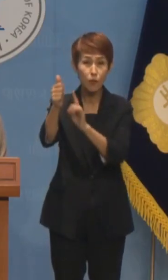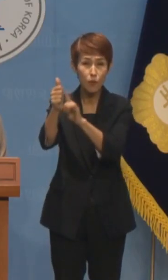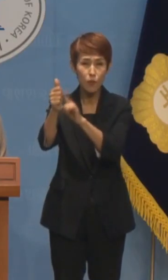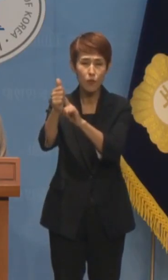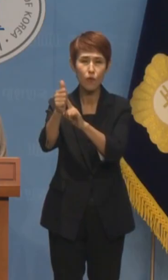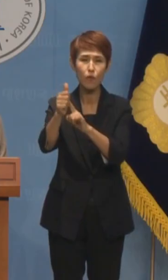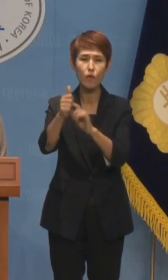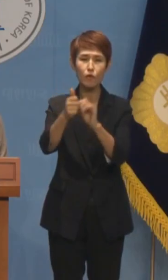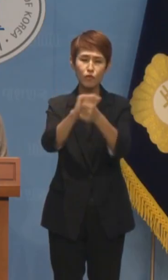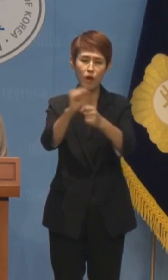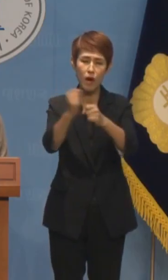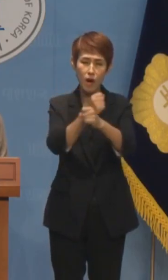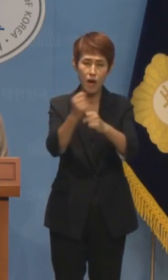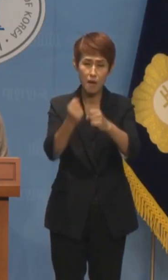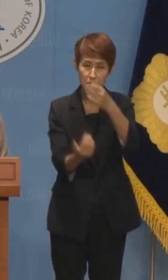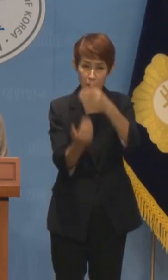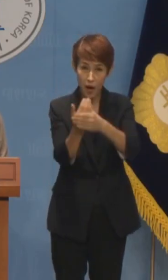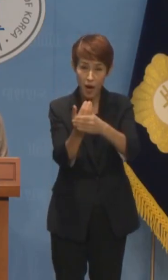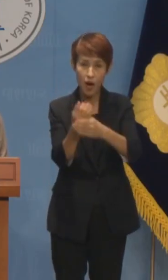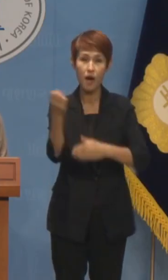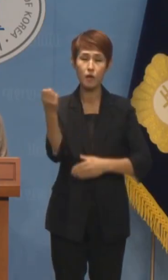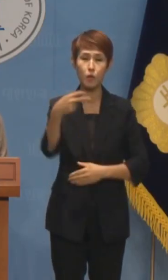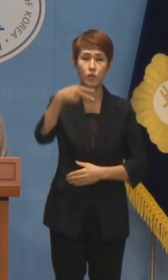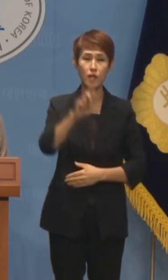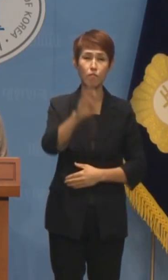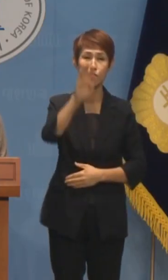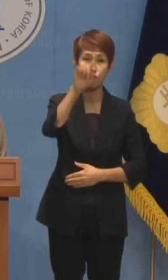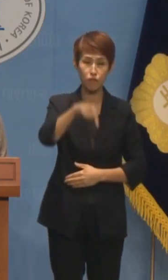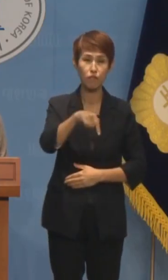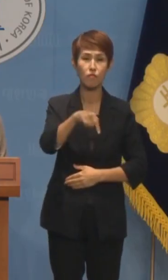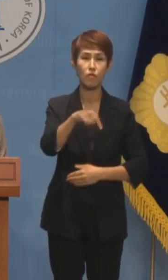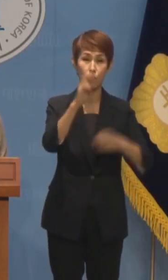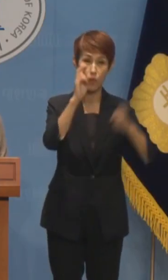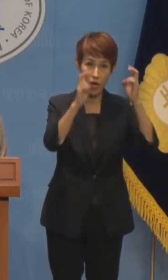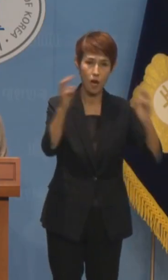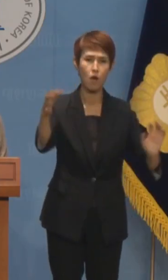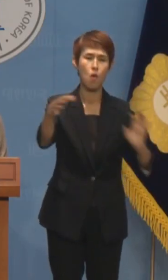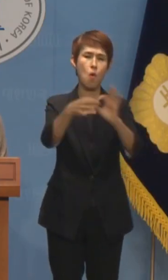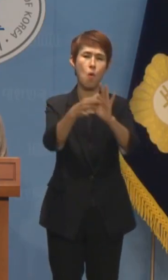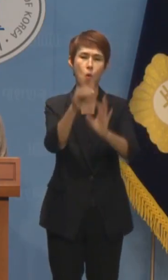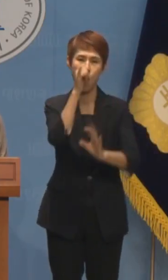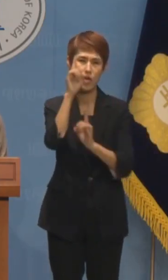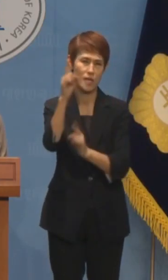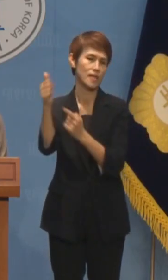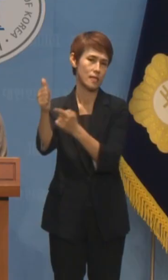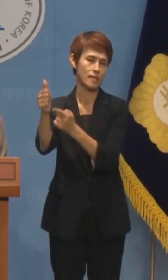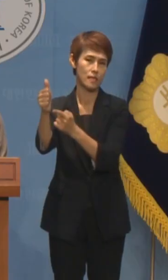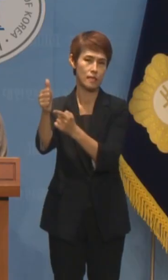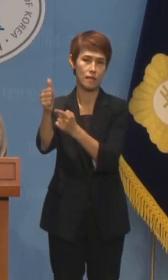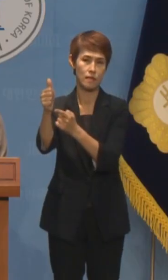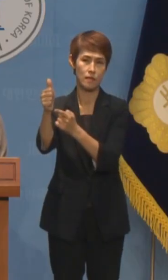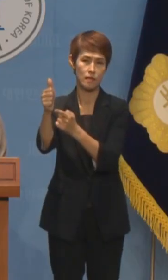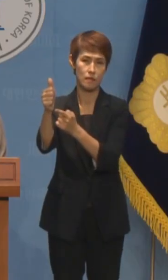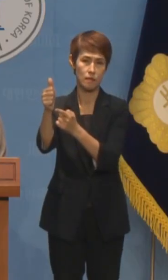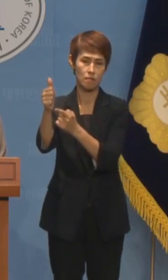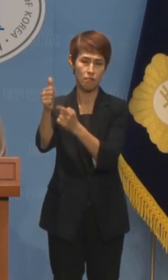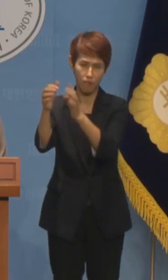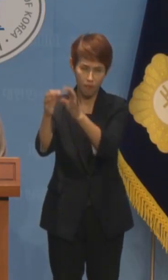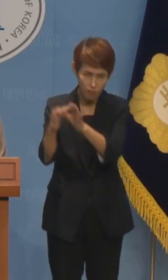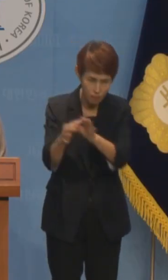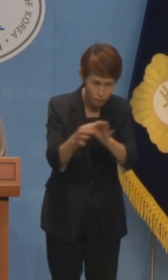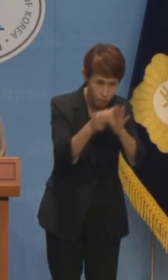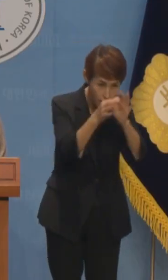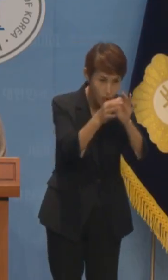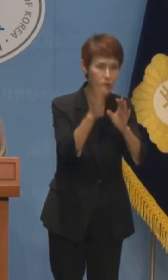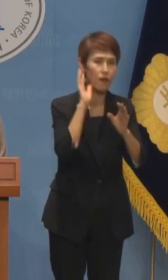사건 외에도 삼부토건과 최혜병 수사 외압 의혹에도 연루돼 있습니다. 이 모든 사건의 종착점은